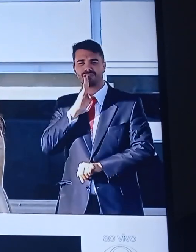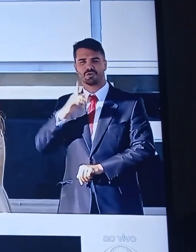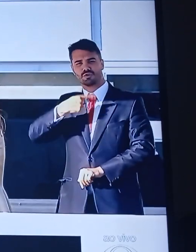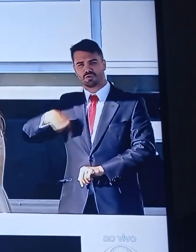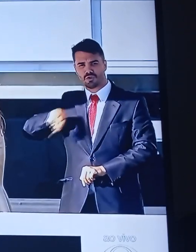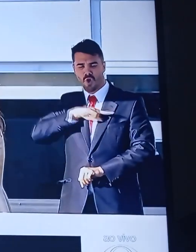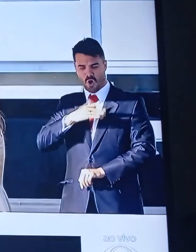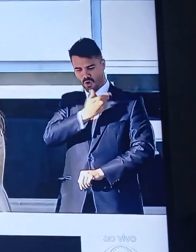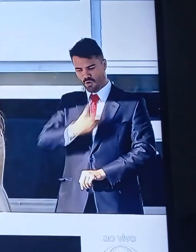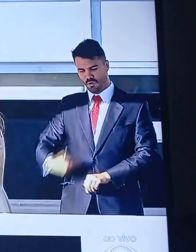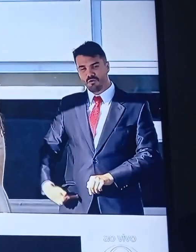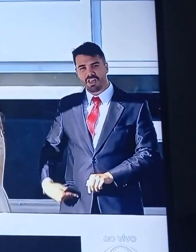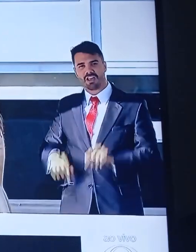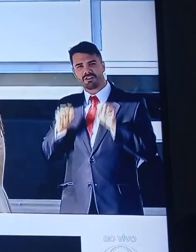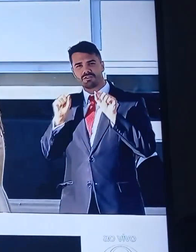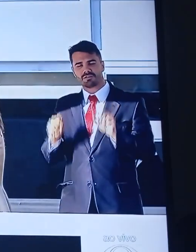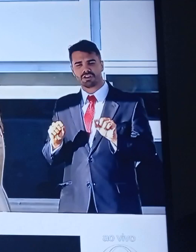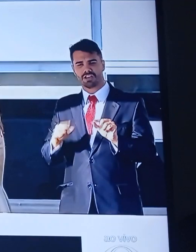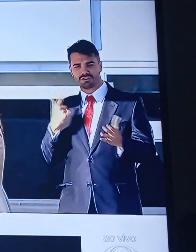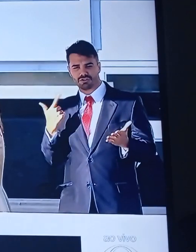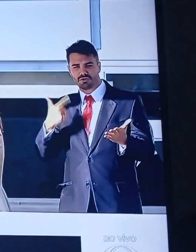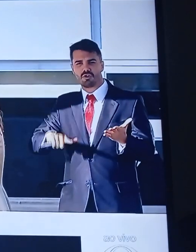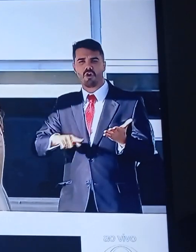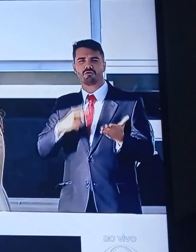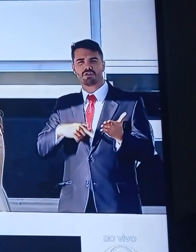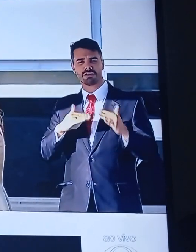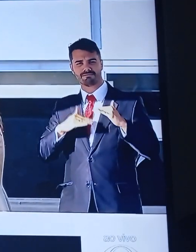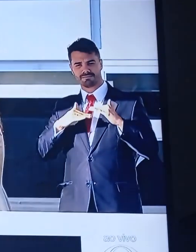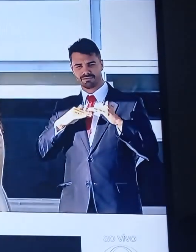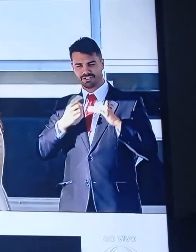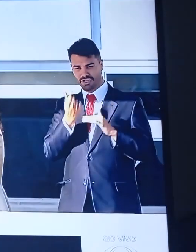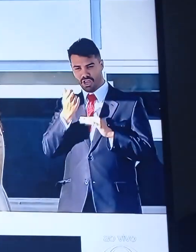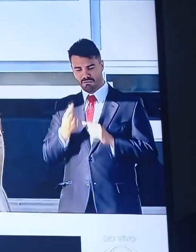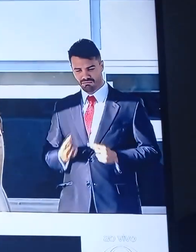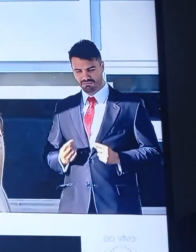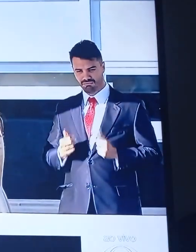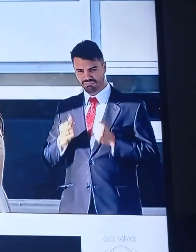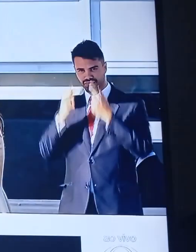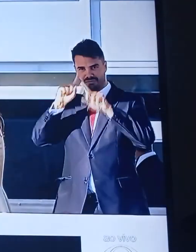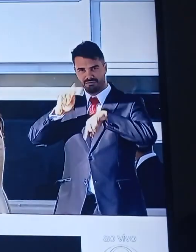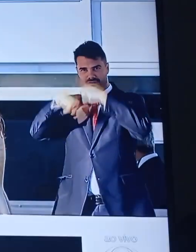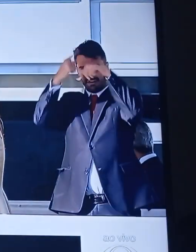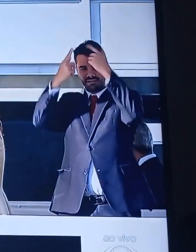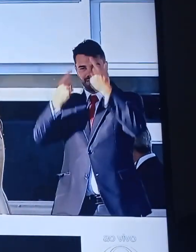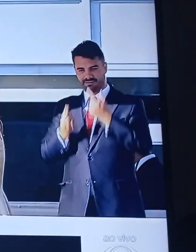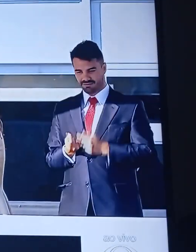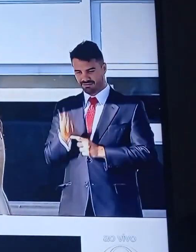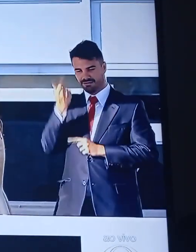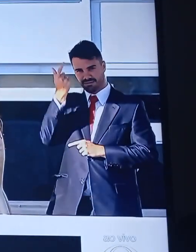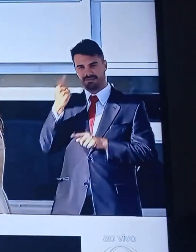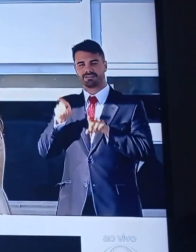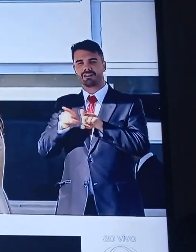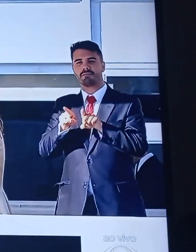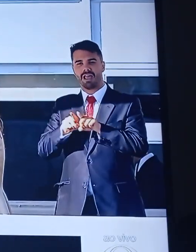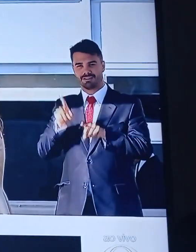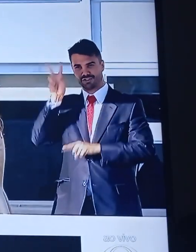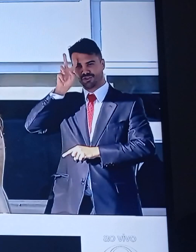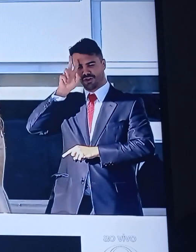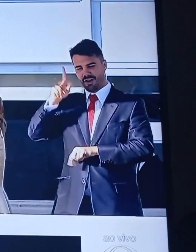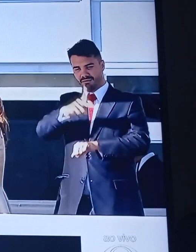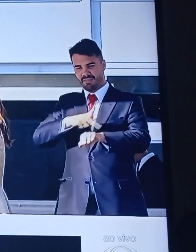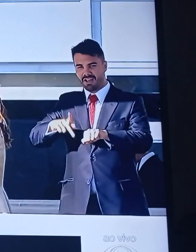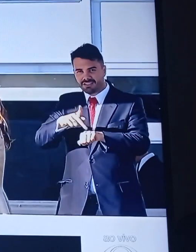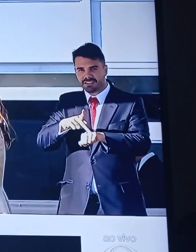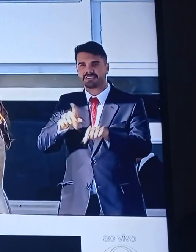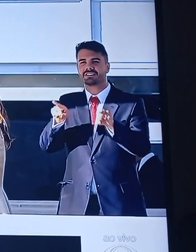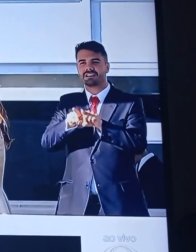governos, o Brasil conciliou o crescimento econômico recorde com a maior inclusão social da história e se